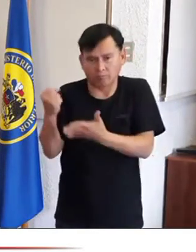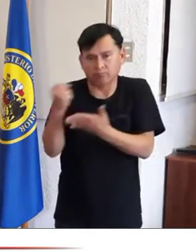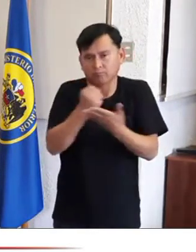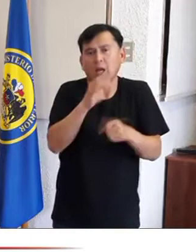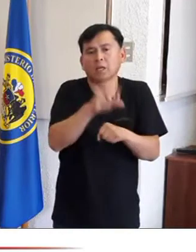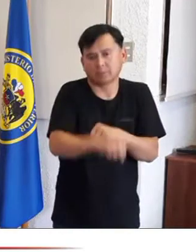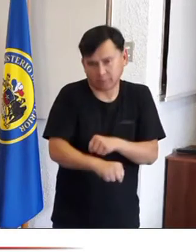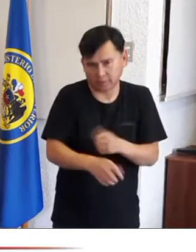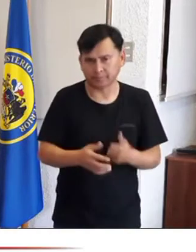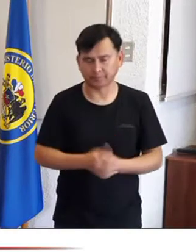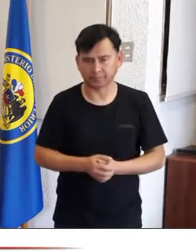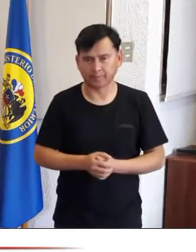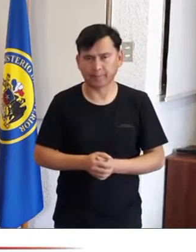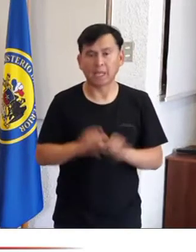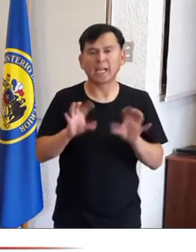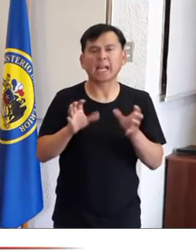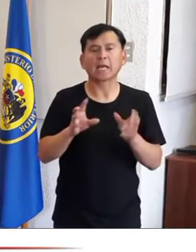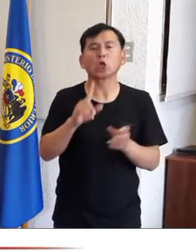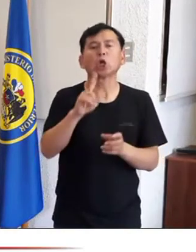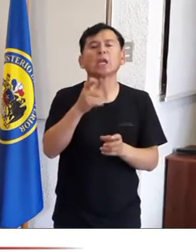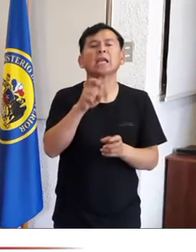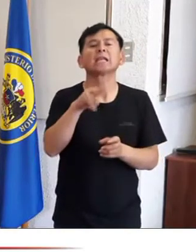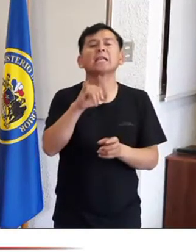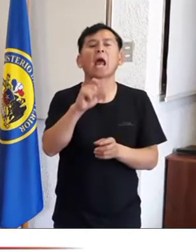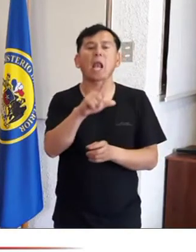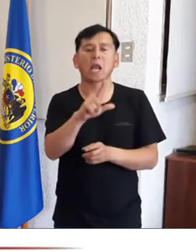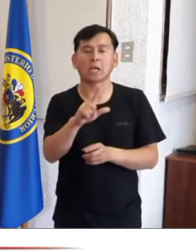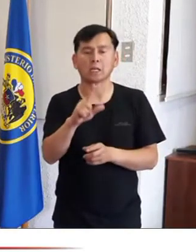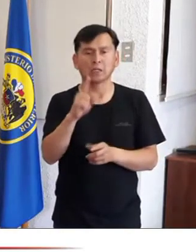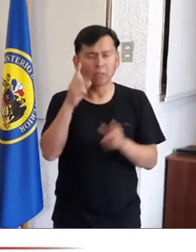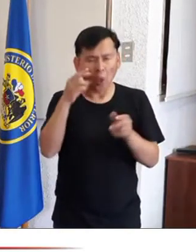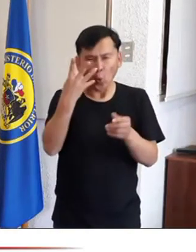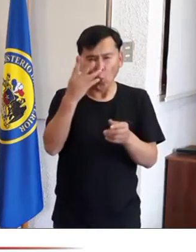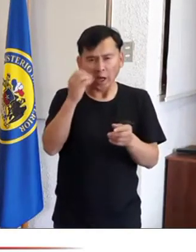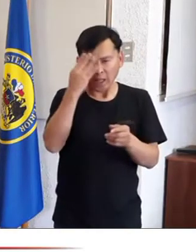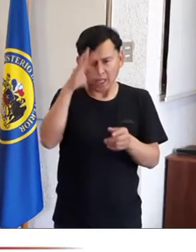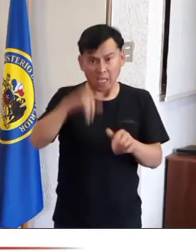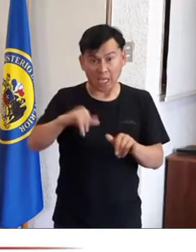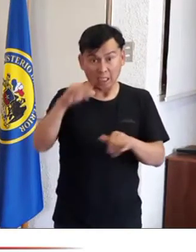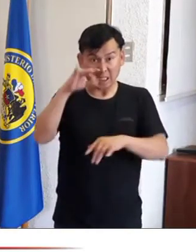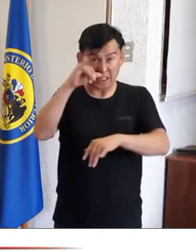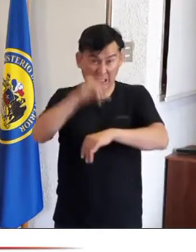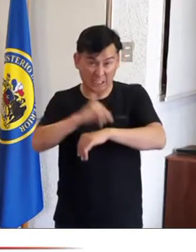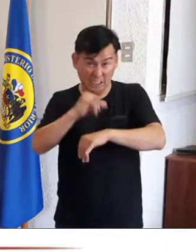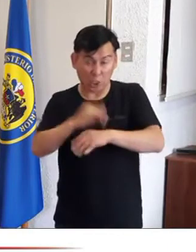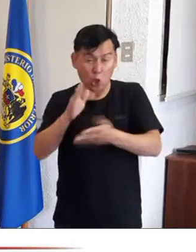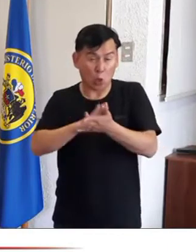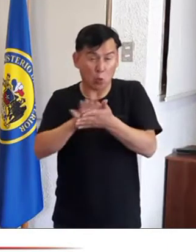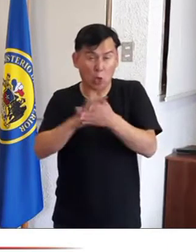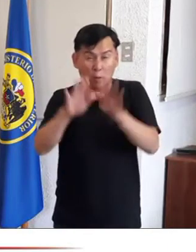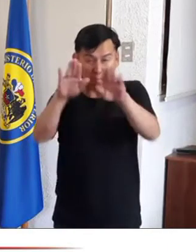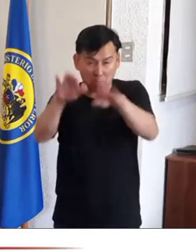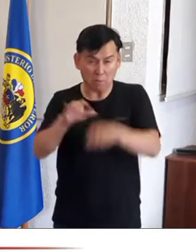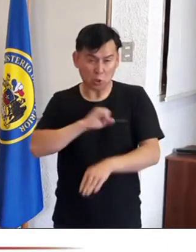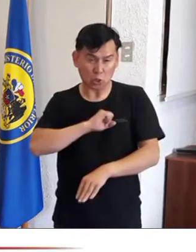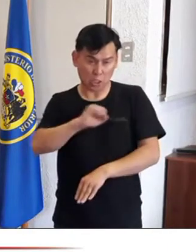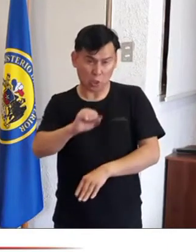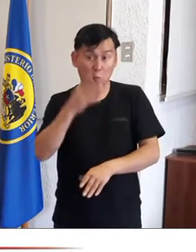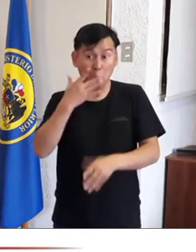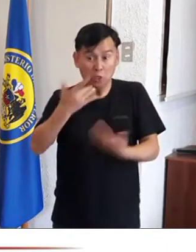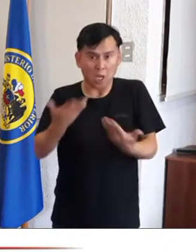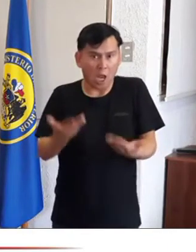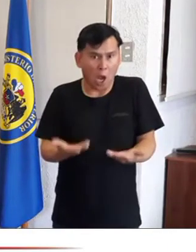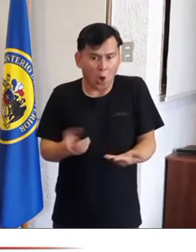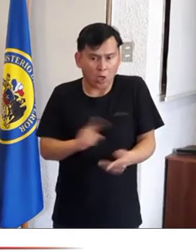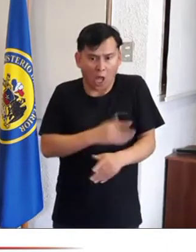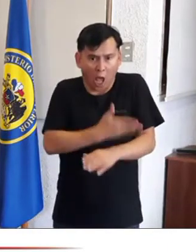mercado. Radio Genial. ¿Está prevista una cuarentena regional, como ejemplo la zona metropolitana? ¿Por qué hasta ahora esta